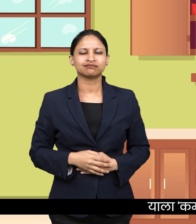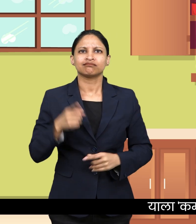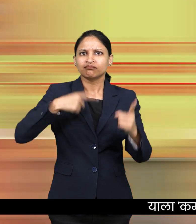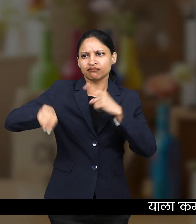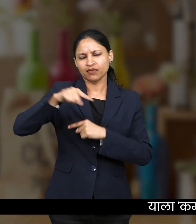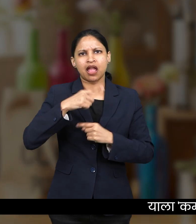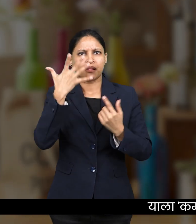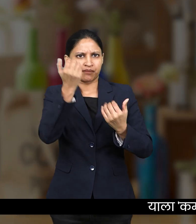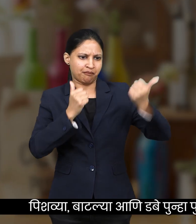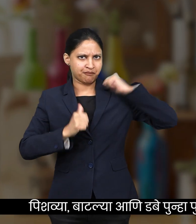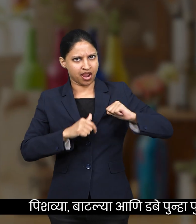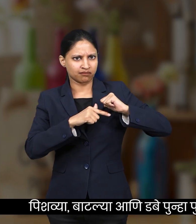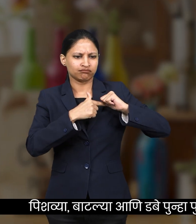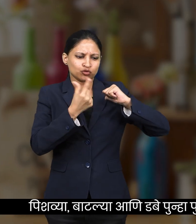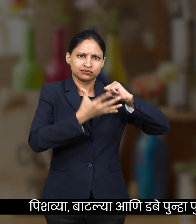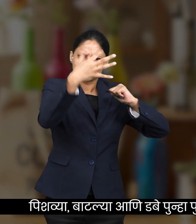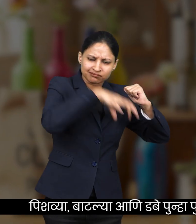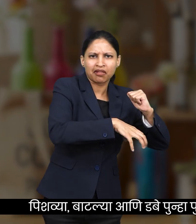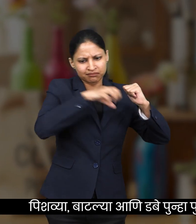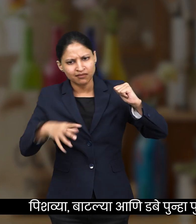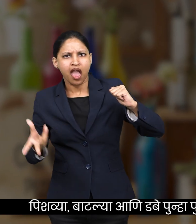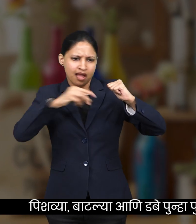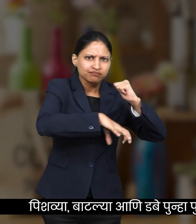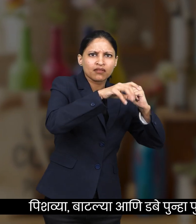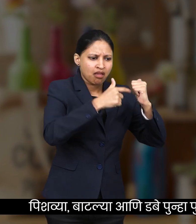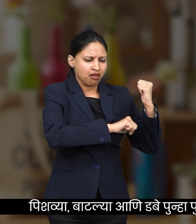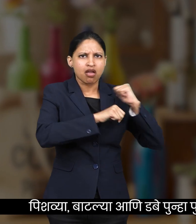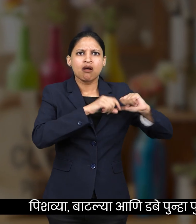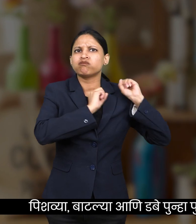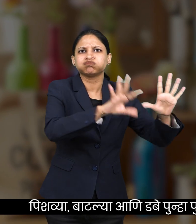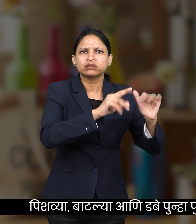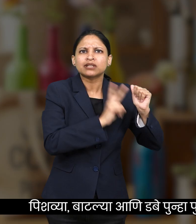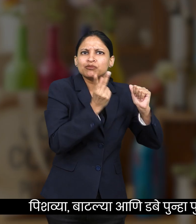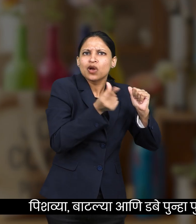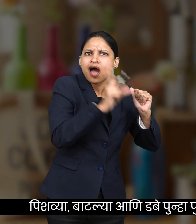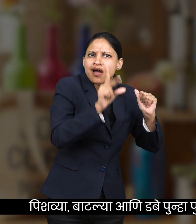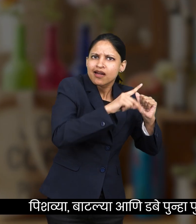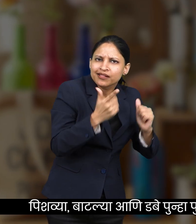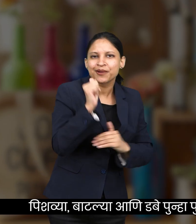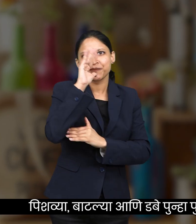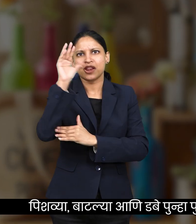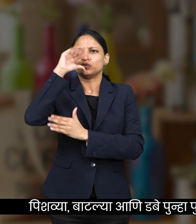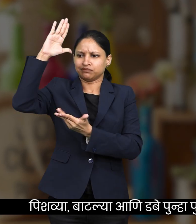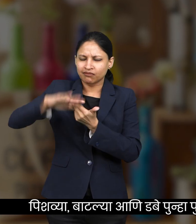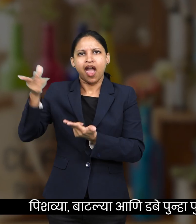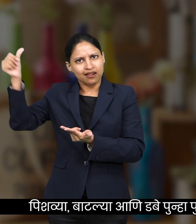वापरणे म्हणतात. पिशव्या, बाटल्या आणि डबे पुन्हा पुन्हा वापरणे याला